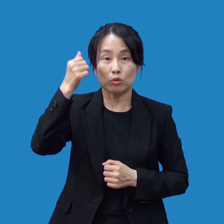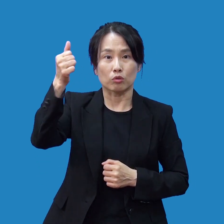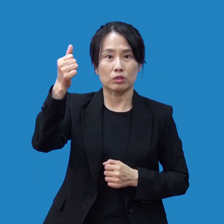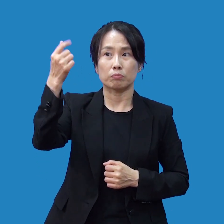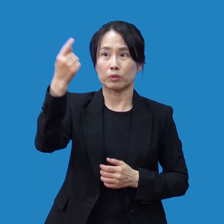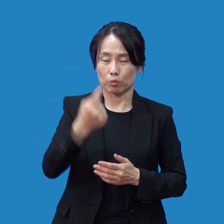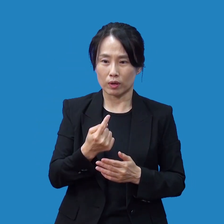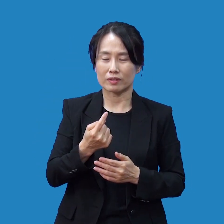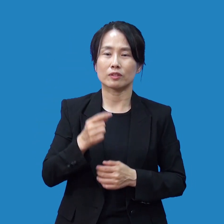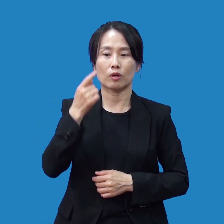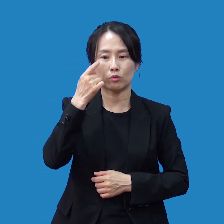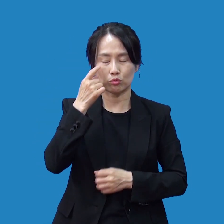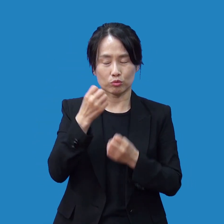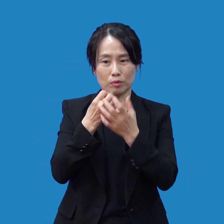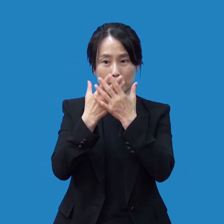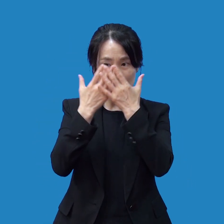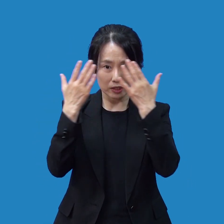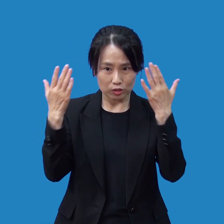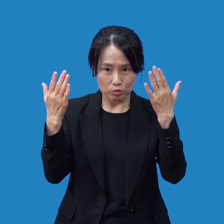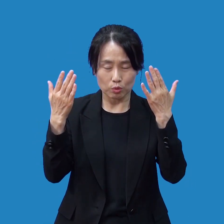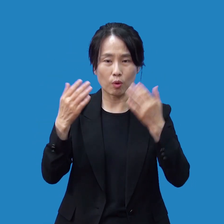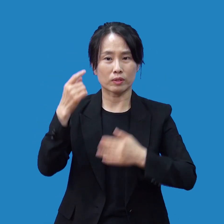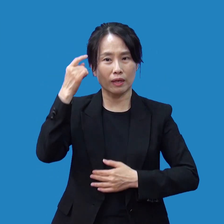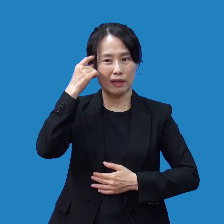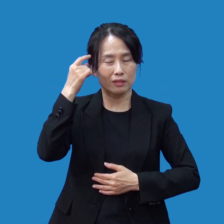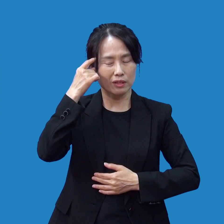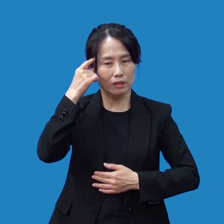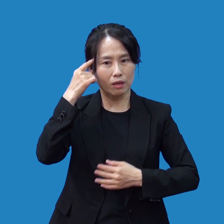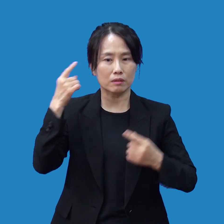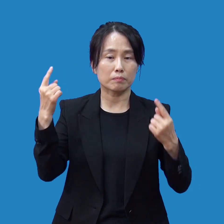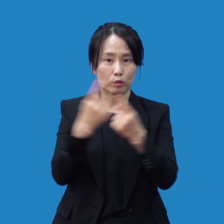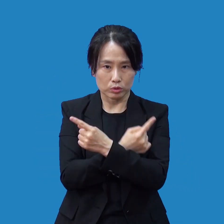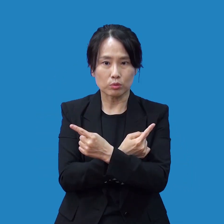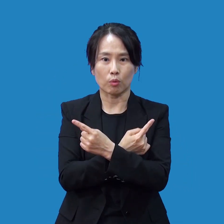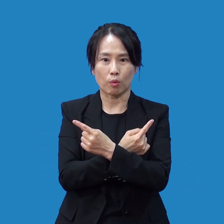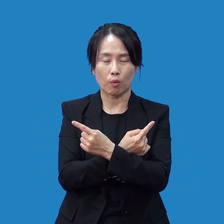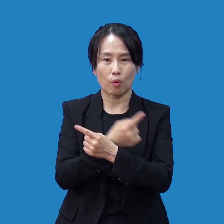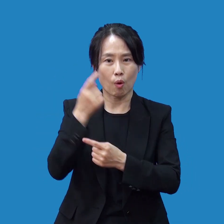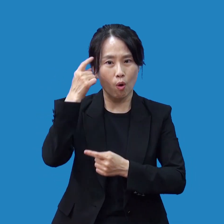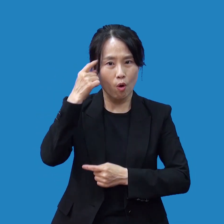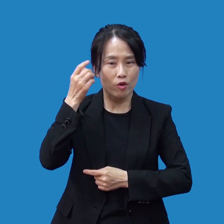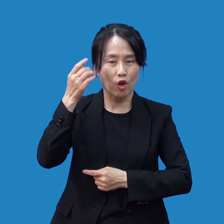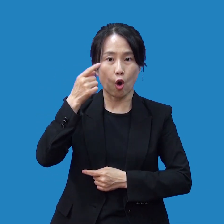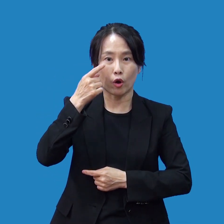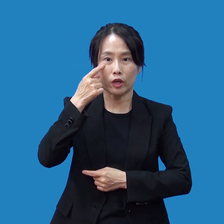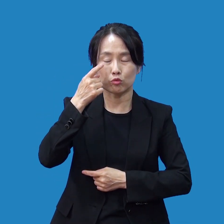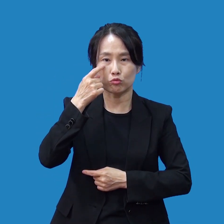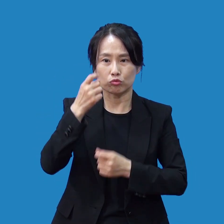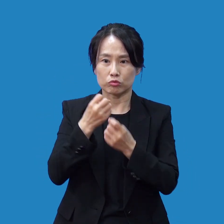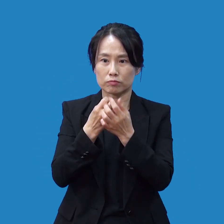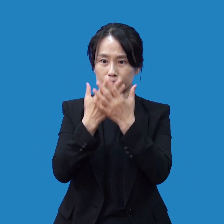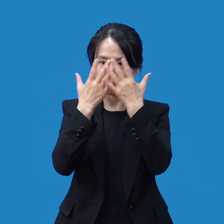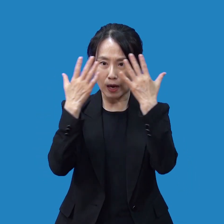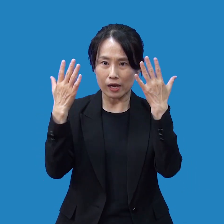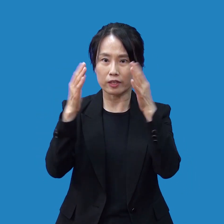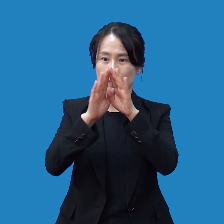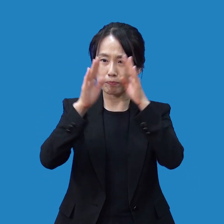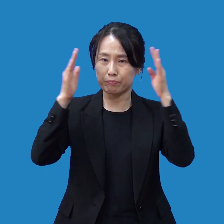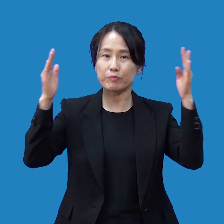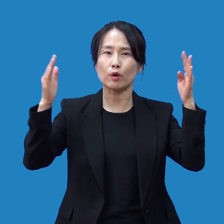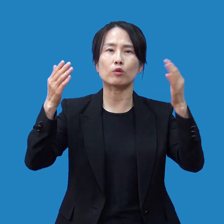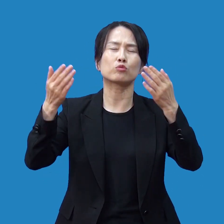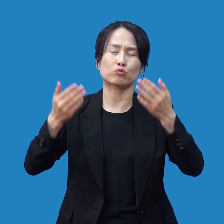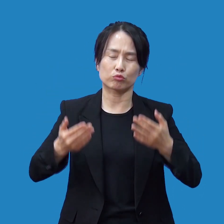밝혀주시고 우리 인식의 문, 즉 영적인 눈을 활짝 열어주셔야 합니다.